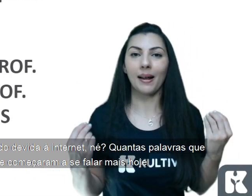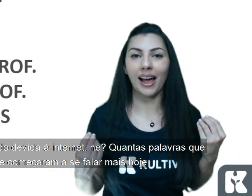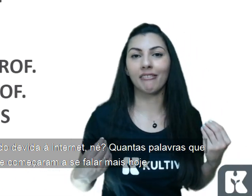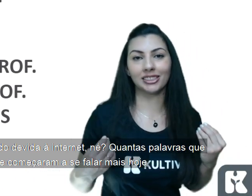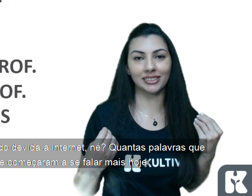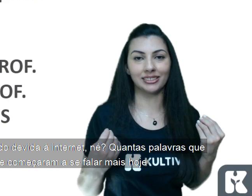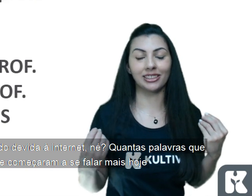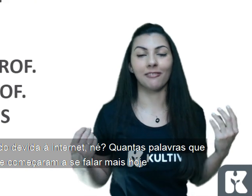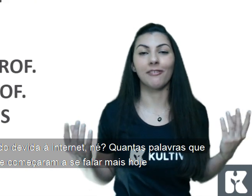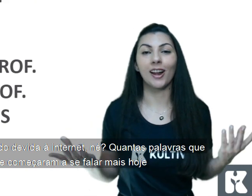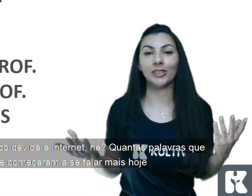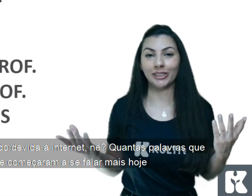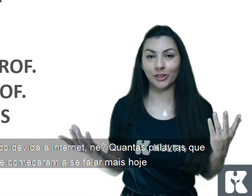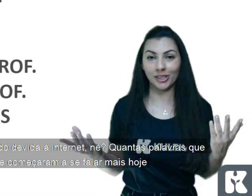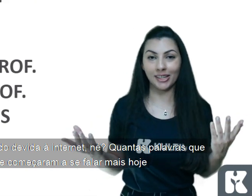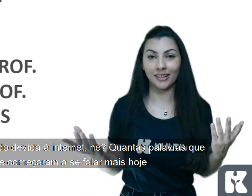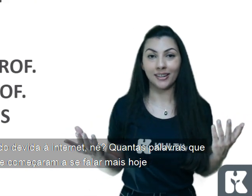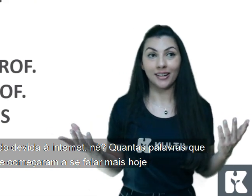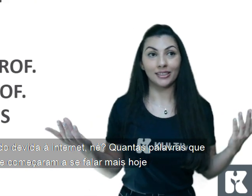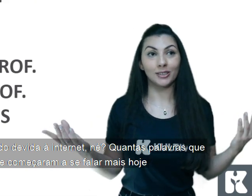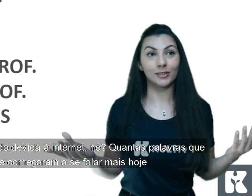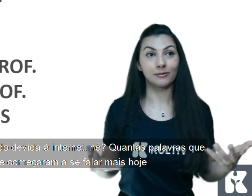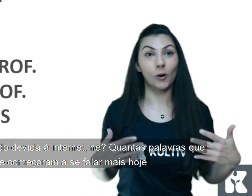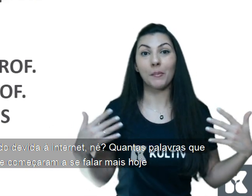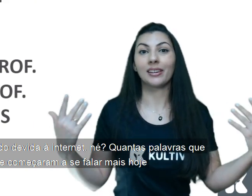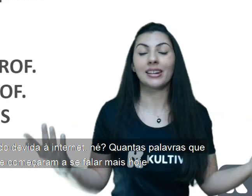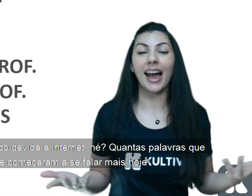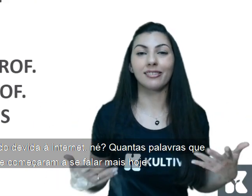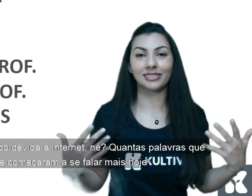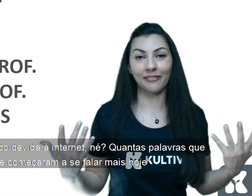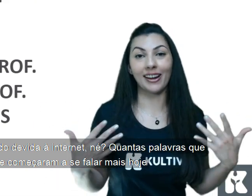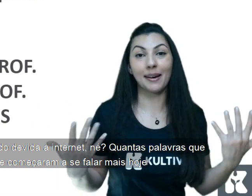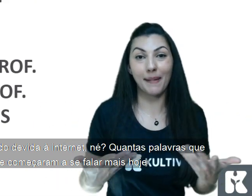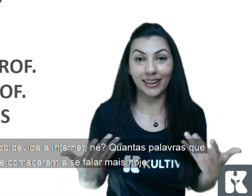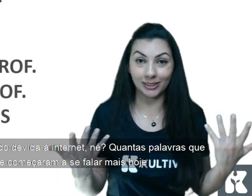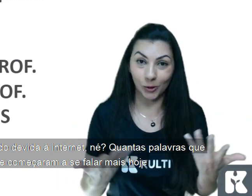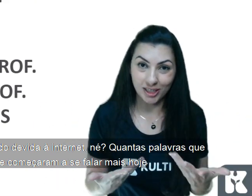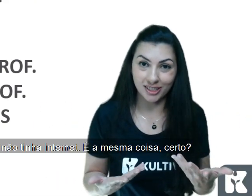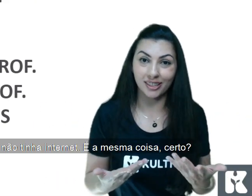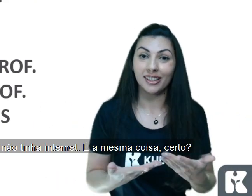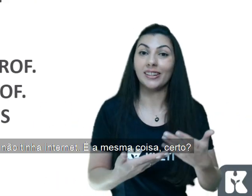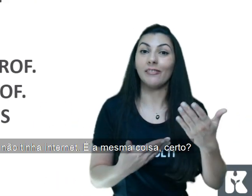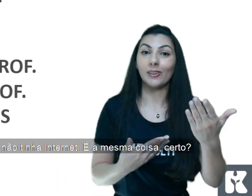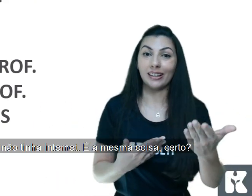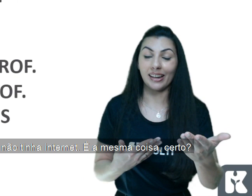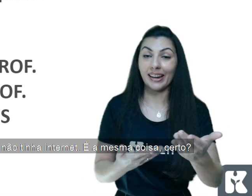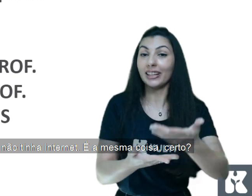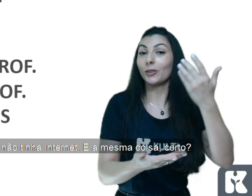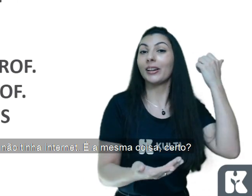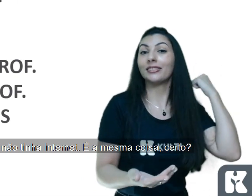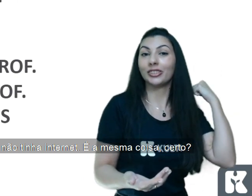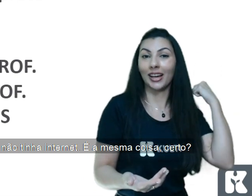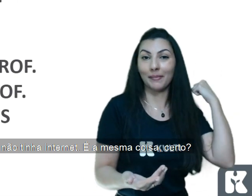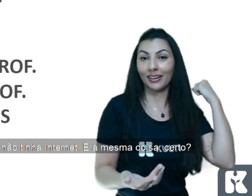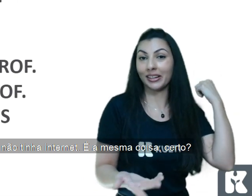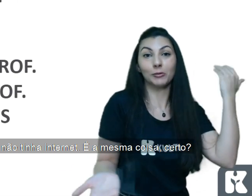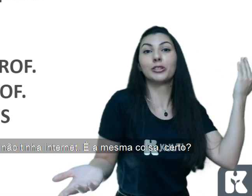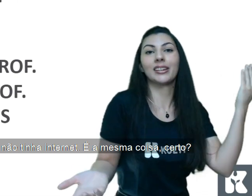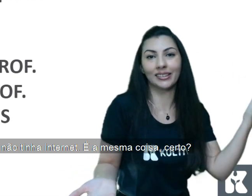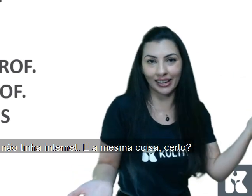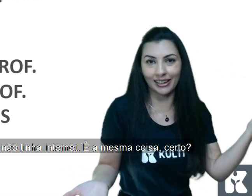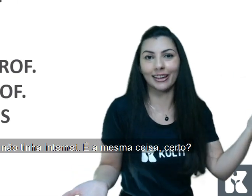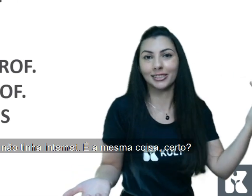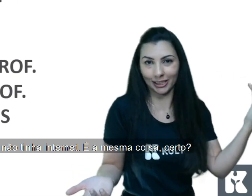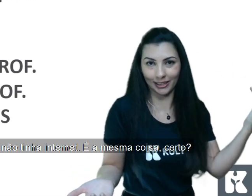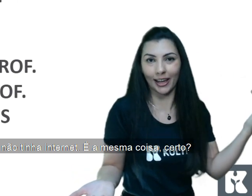Quantas palavras que a gente não fala hoje em dia, que começaram-se a falar mais hoje devido à internet do que antigamente, que não